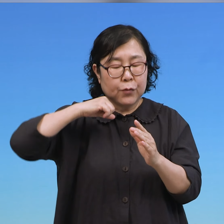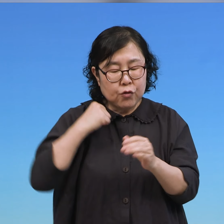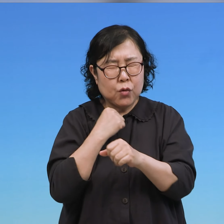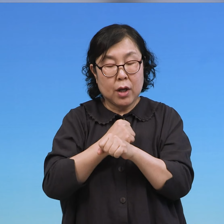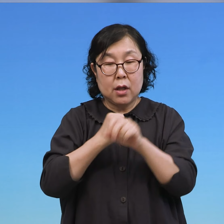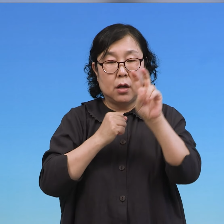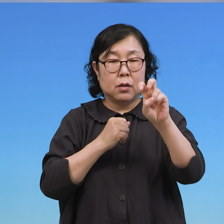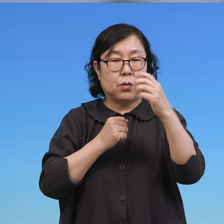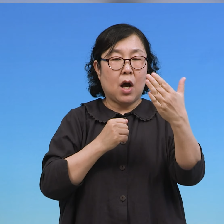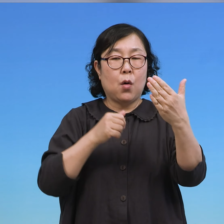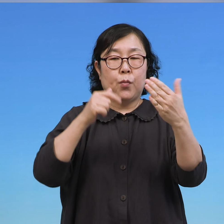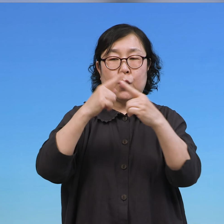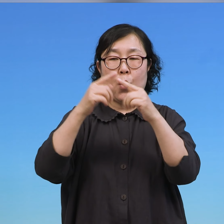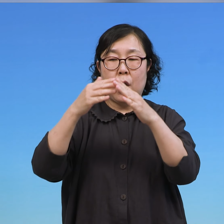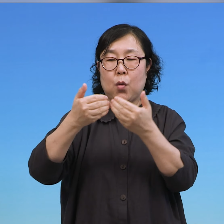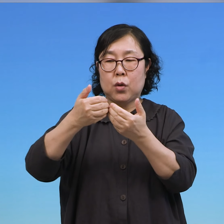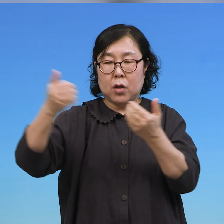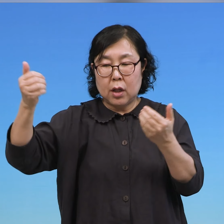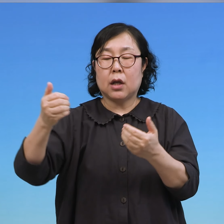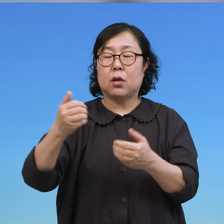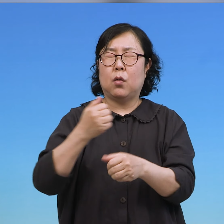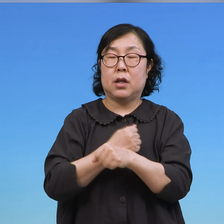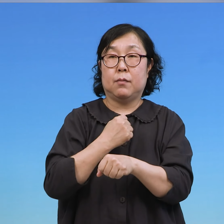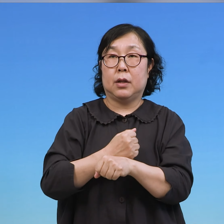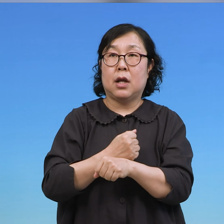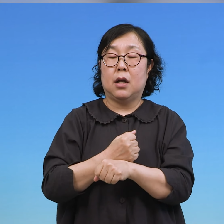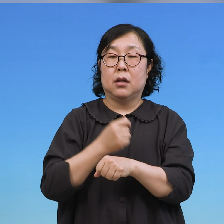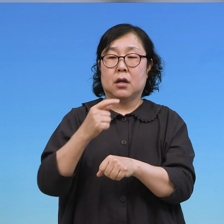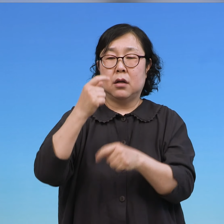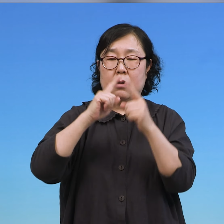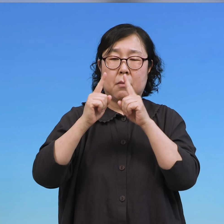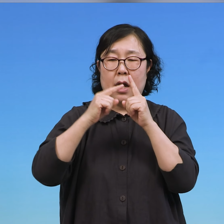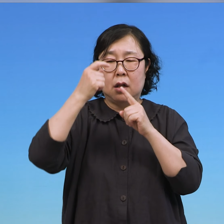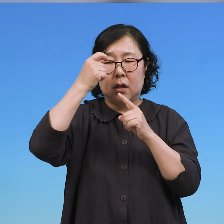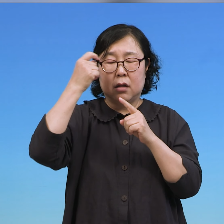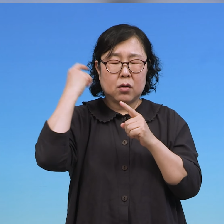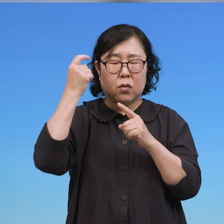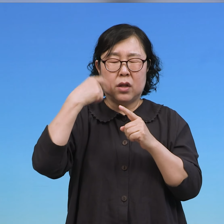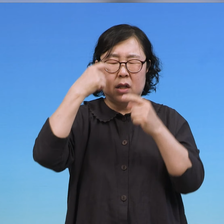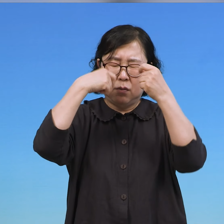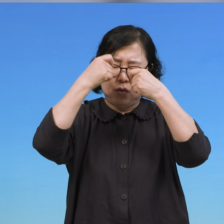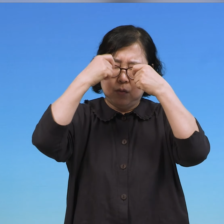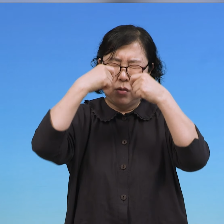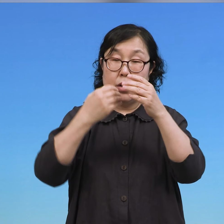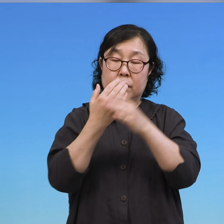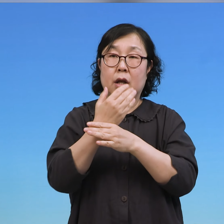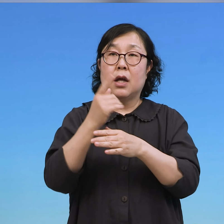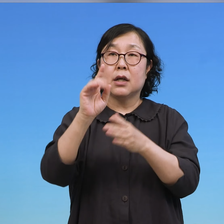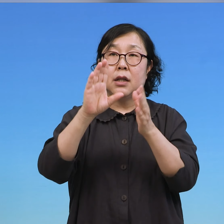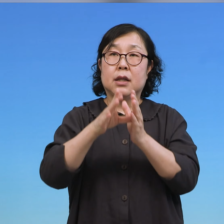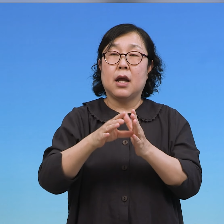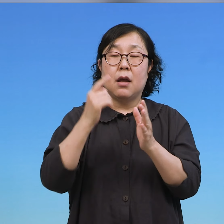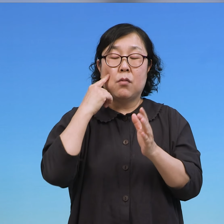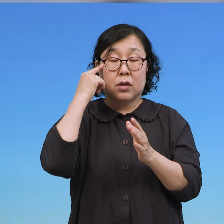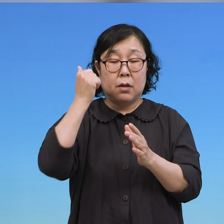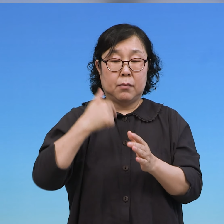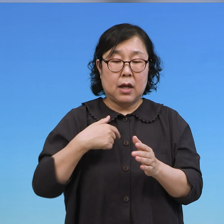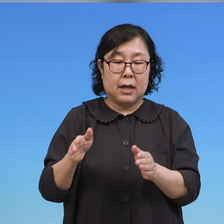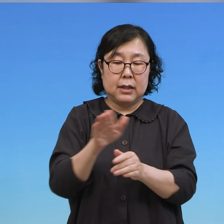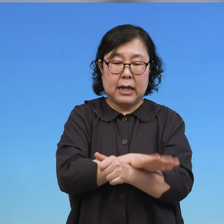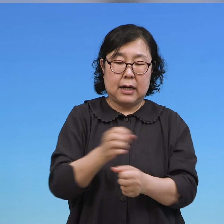순종해서 29교회로 가기로 했습니다. 그러면서 이분이 하시는 말이 지금도 눈물이 나요. 그때 목사님